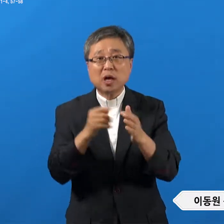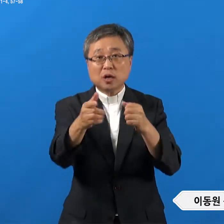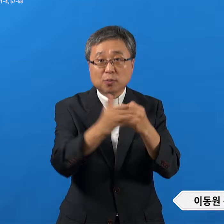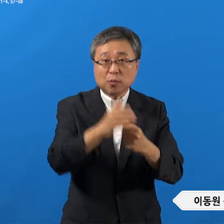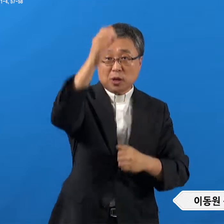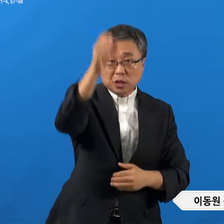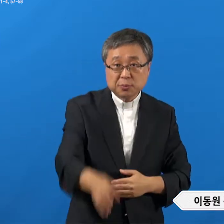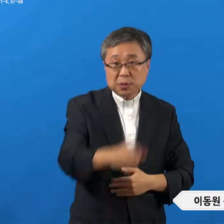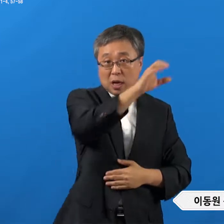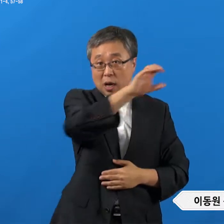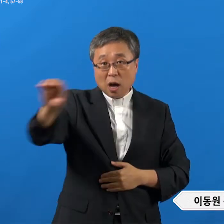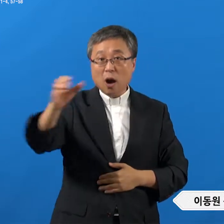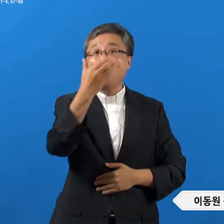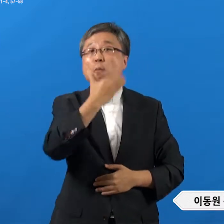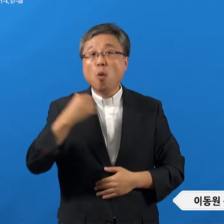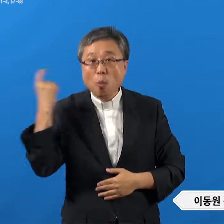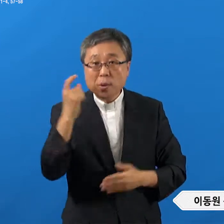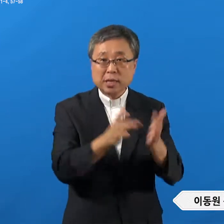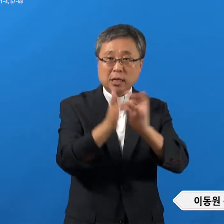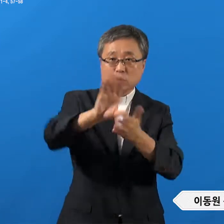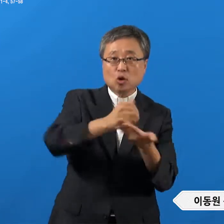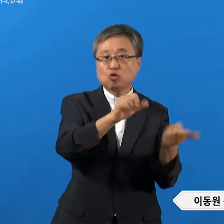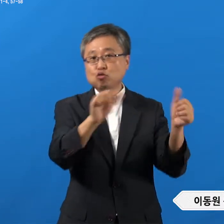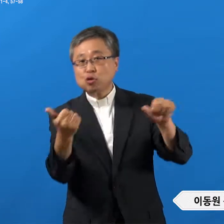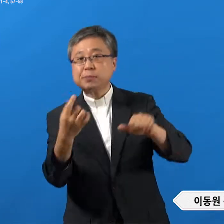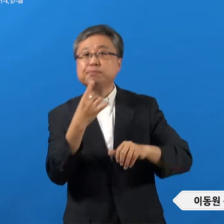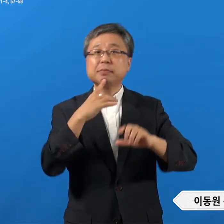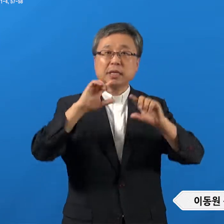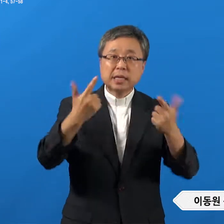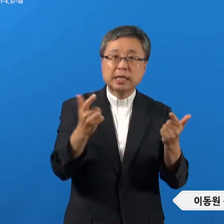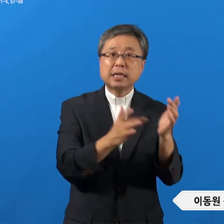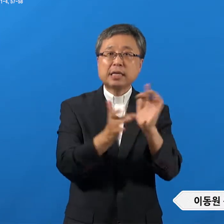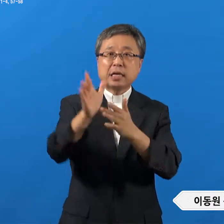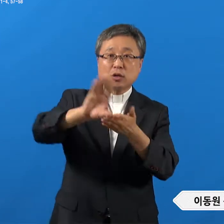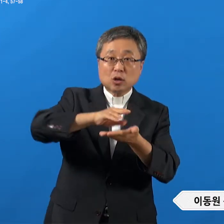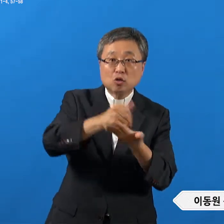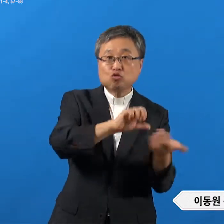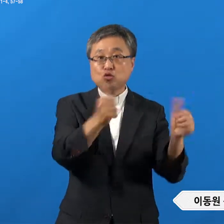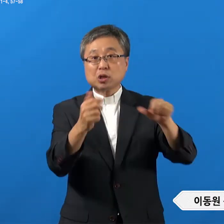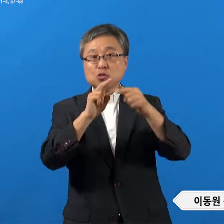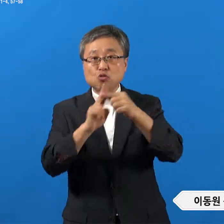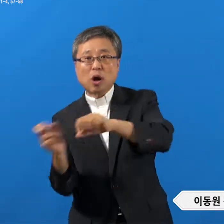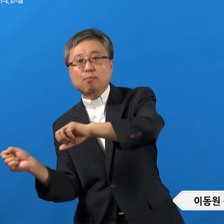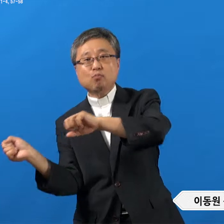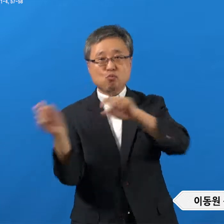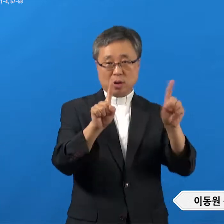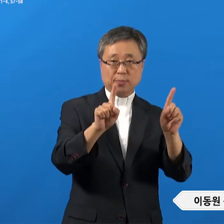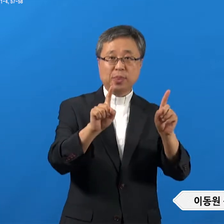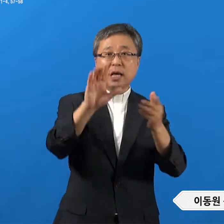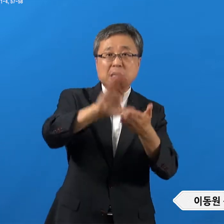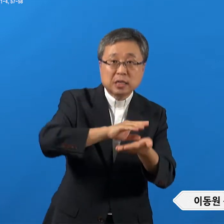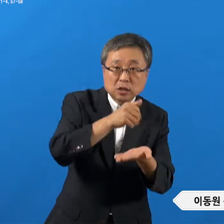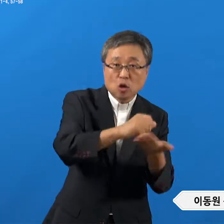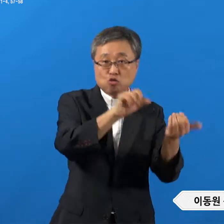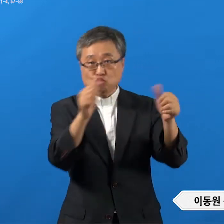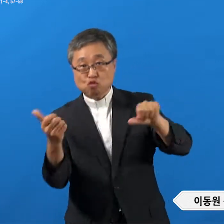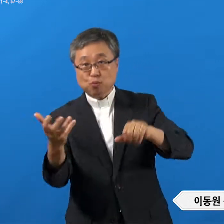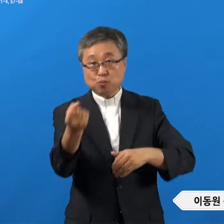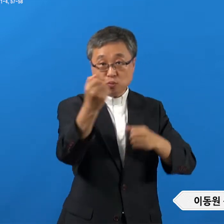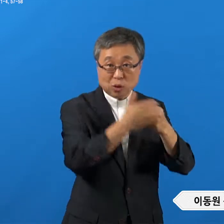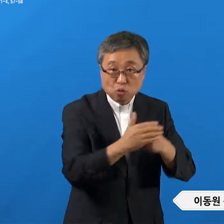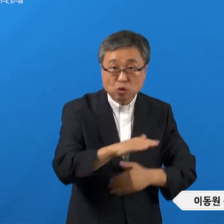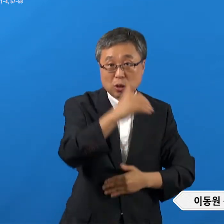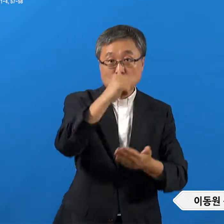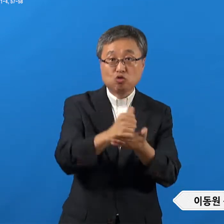그러므로 십자가의 복음은 예수님의 죽으심만이 아니에요. 예수님의 죽으심과 부활인 것입니다. 그리스도의 죽음으로 우리는